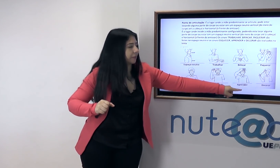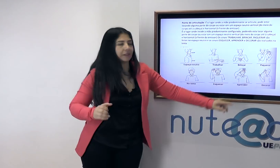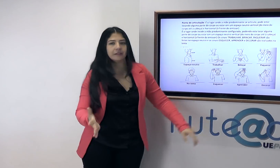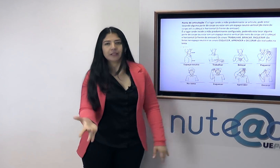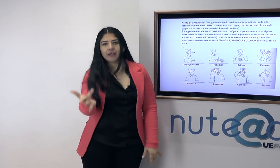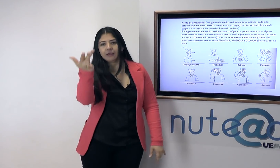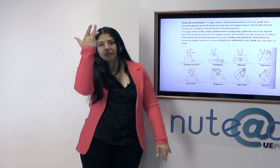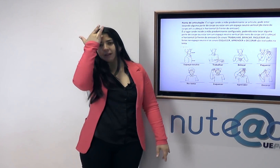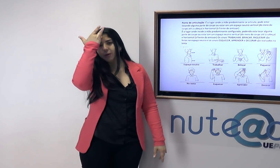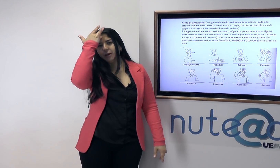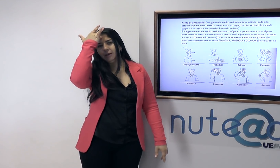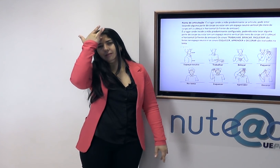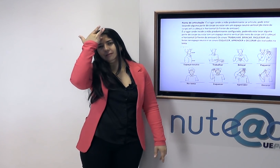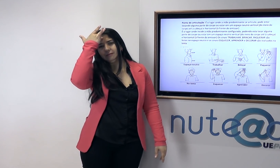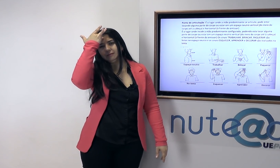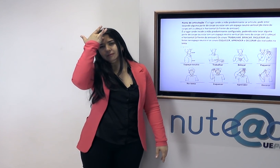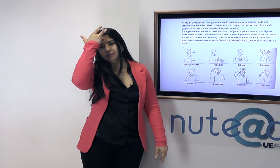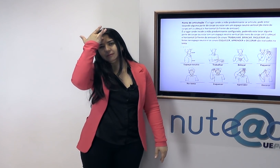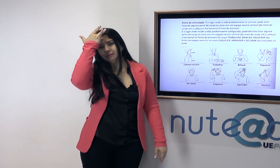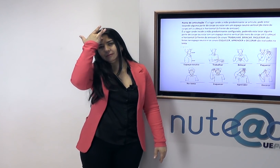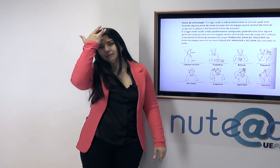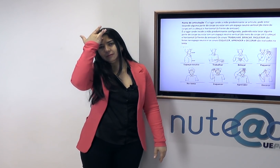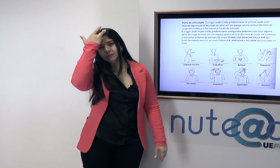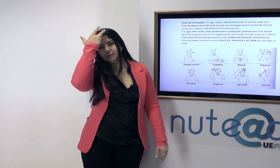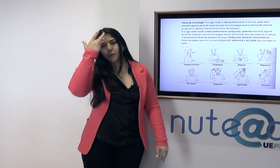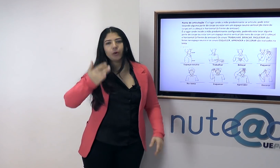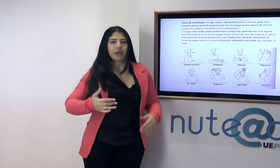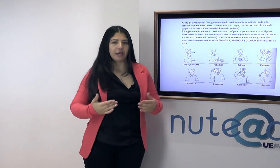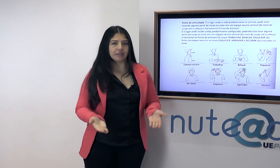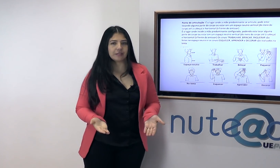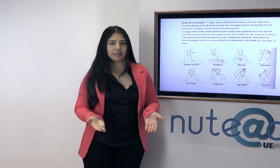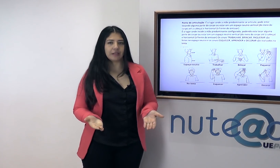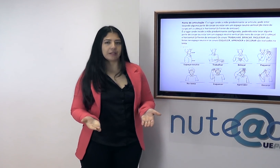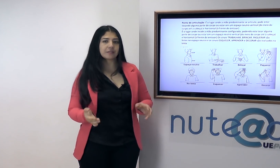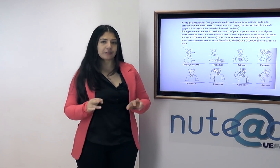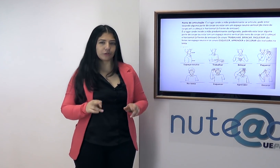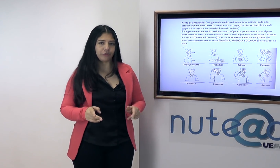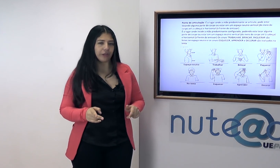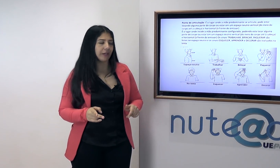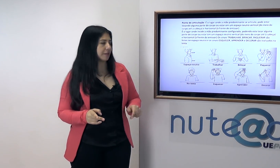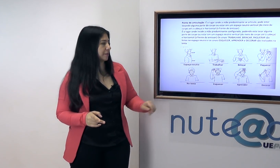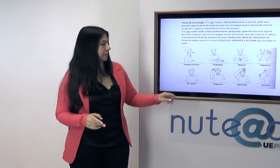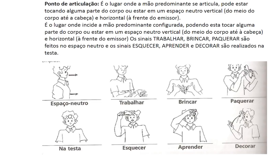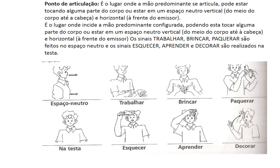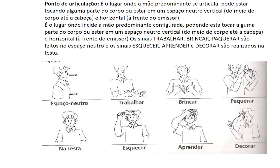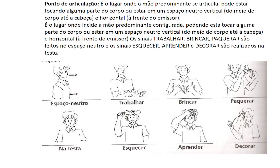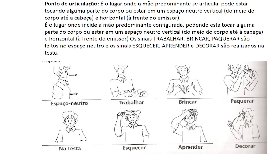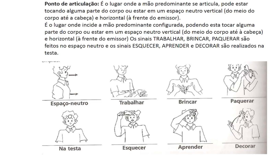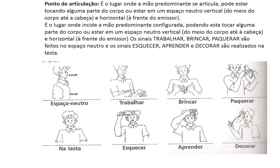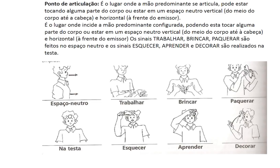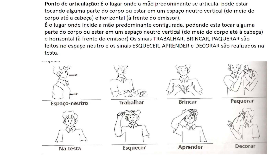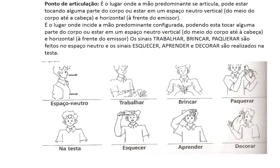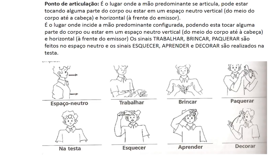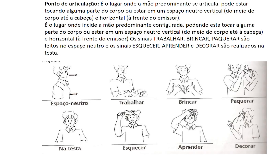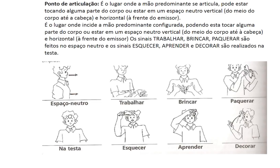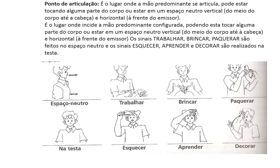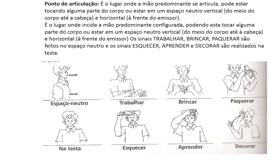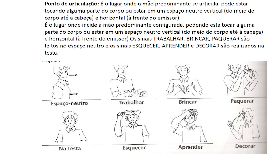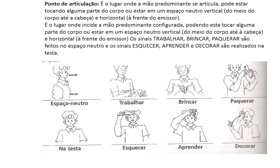e decorar. Então, esses sinais são diferentes. Então, eu usei um sinal são